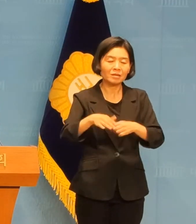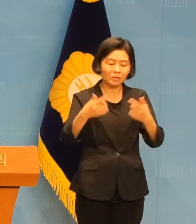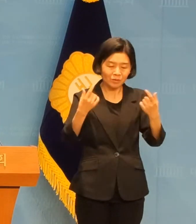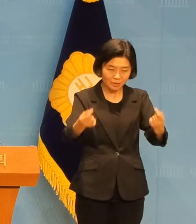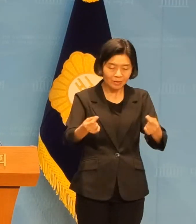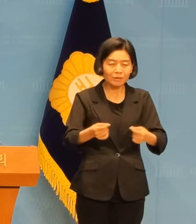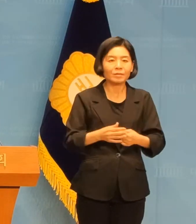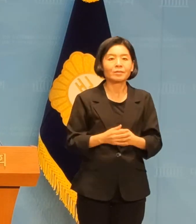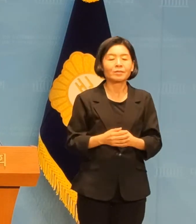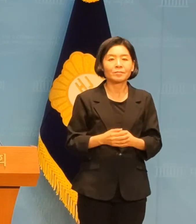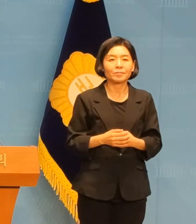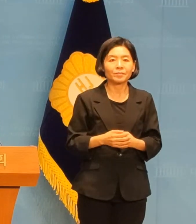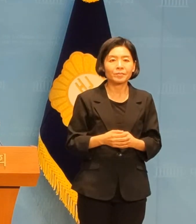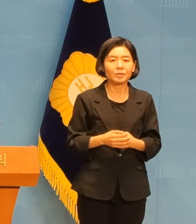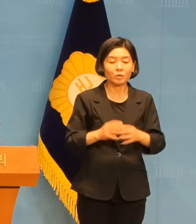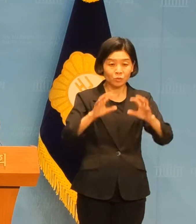다름없습니다.